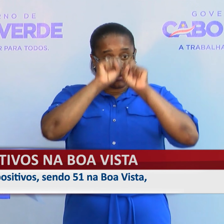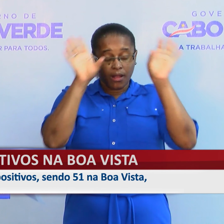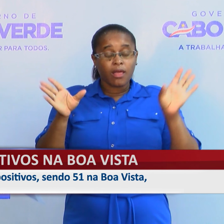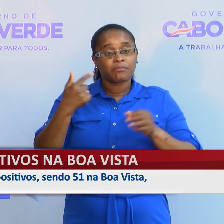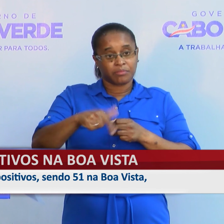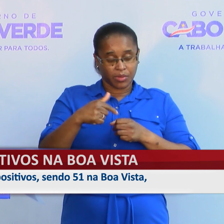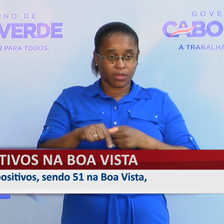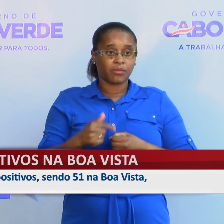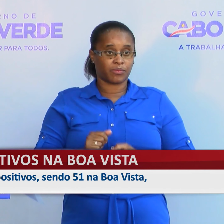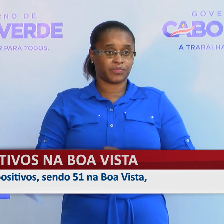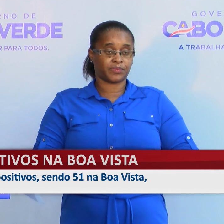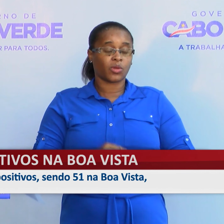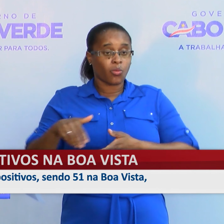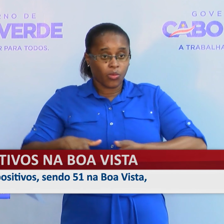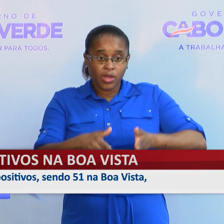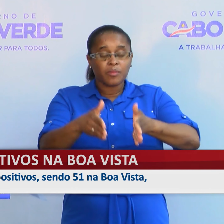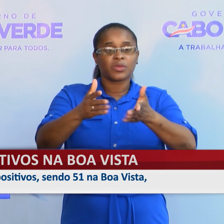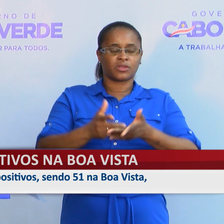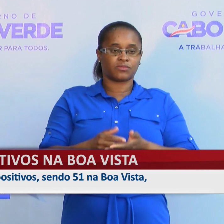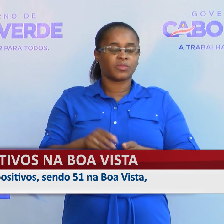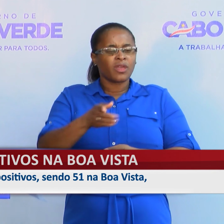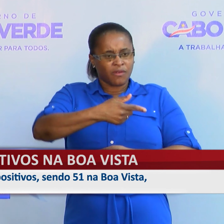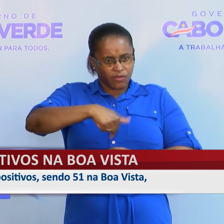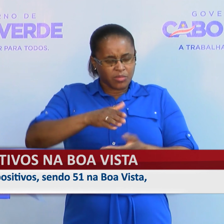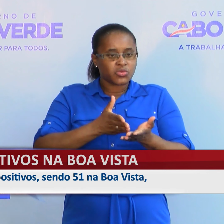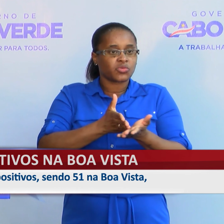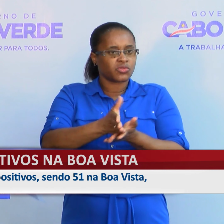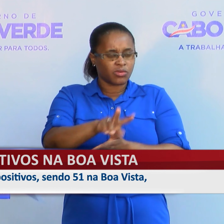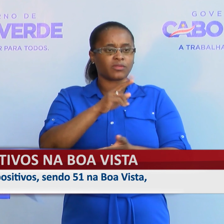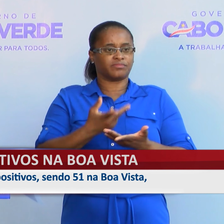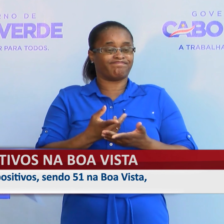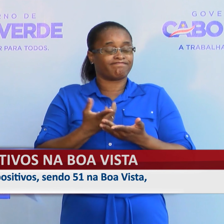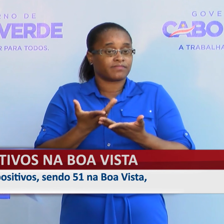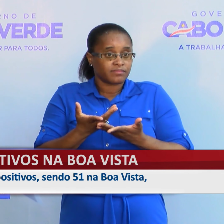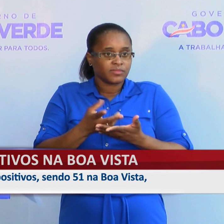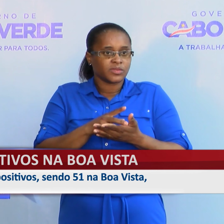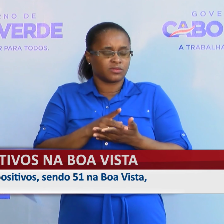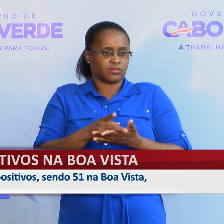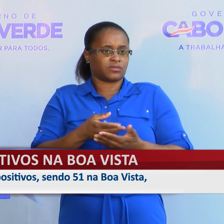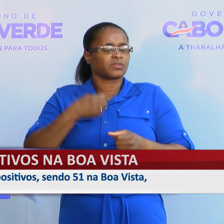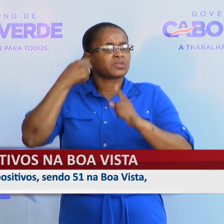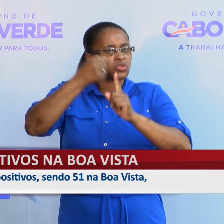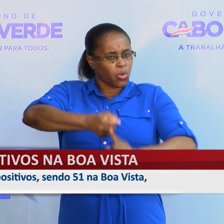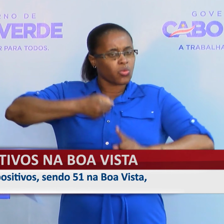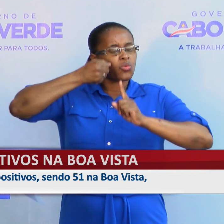caminho, vamos continuar focados nessa luta,